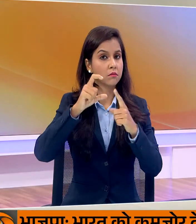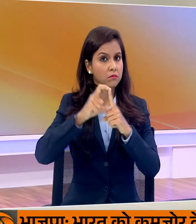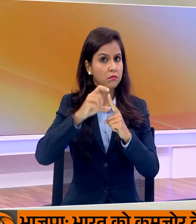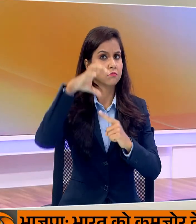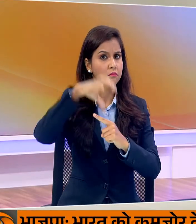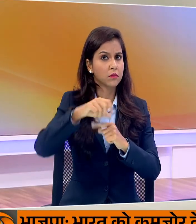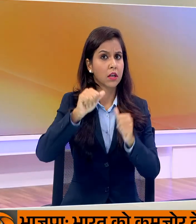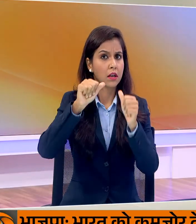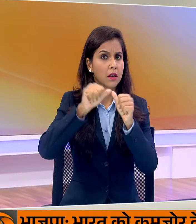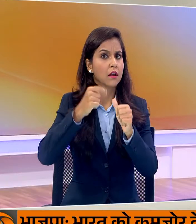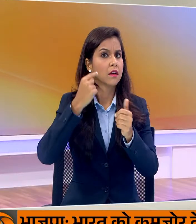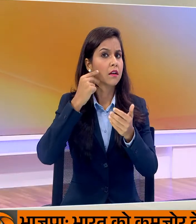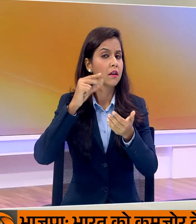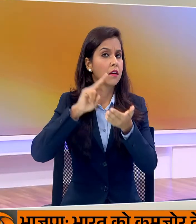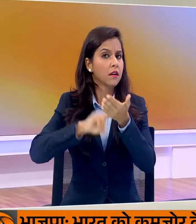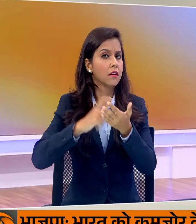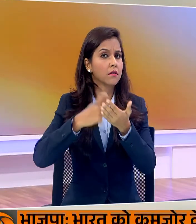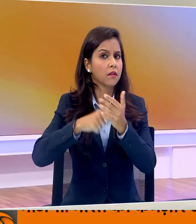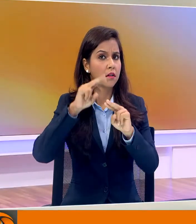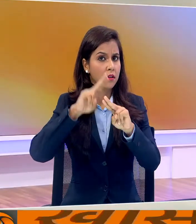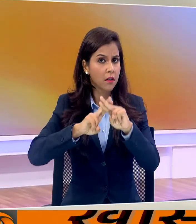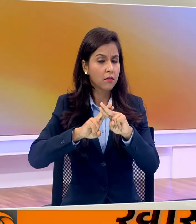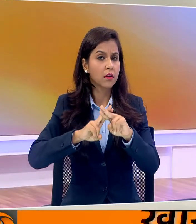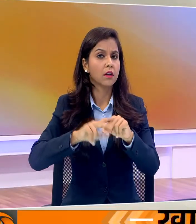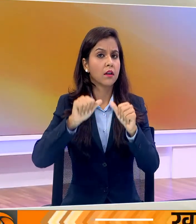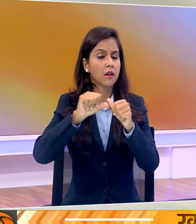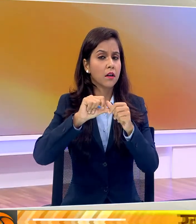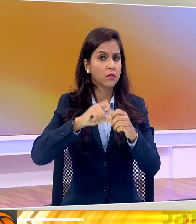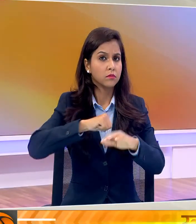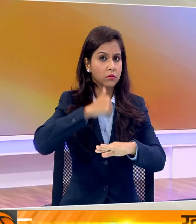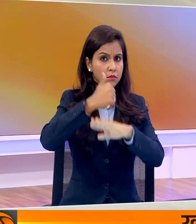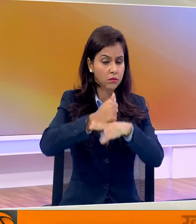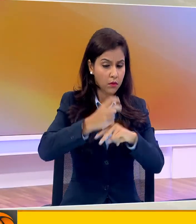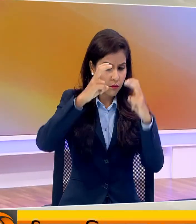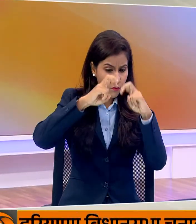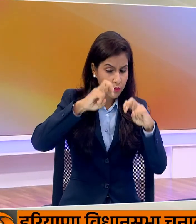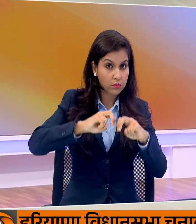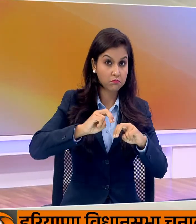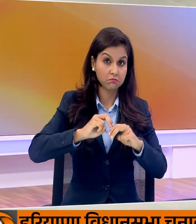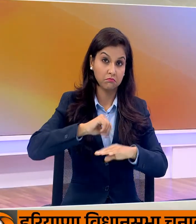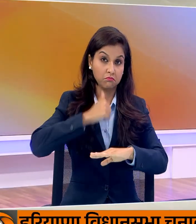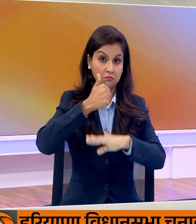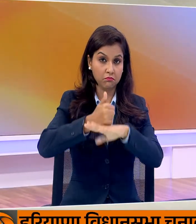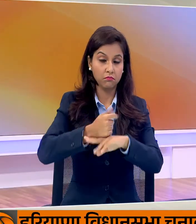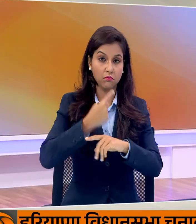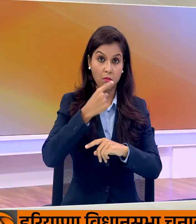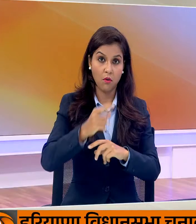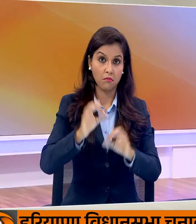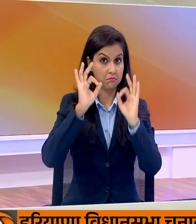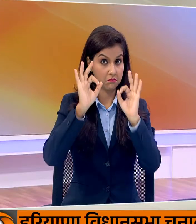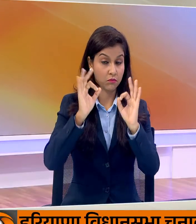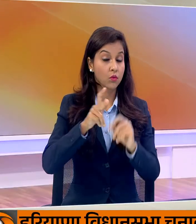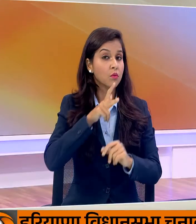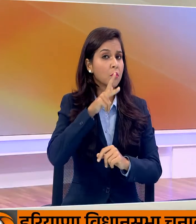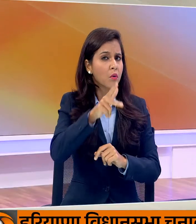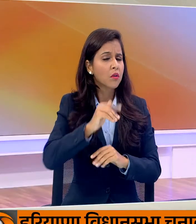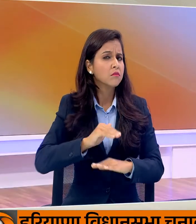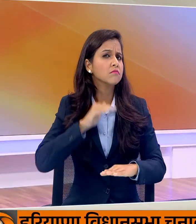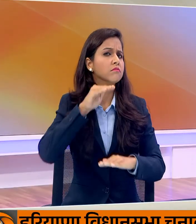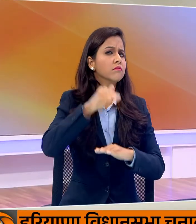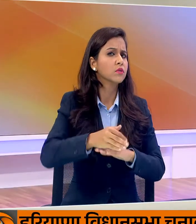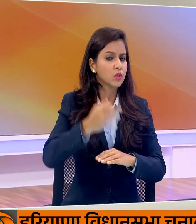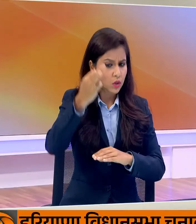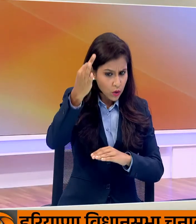वाली ANRF यानी कि अनुसंधान नेशनल रिसर्च फाउंडेशन पहल की तारीफ की है। उन्होंने कहा कि इस कदम से